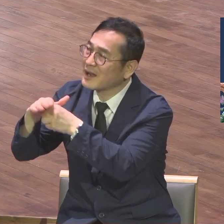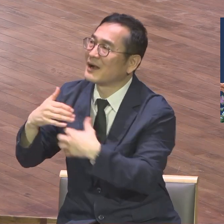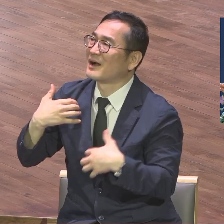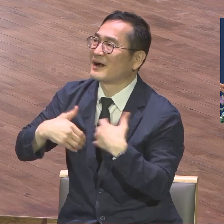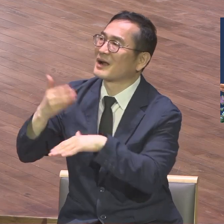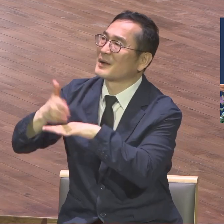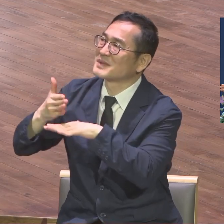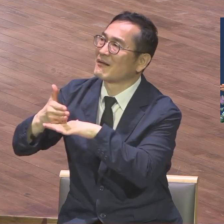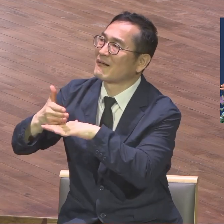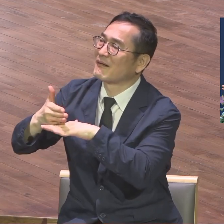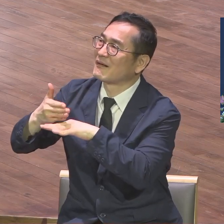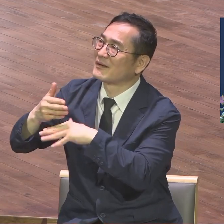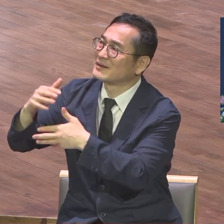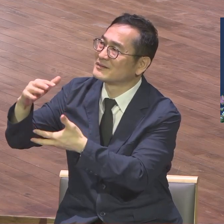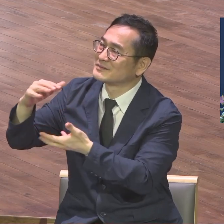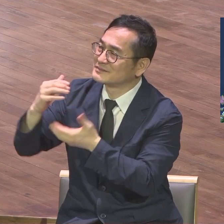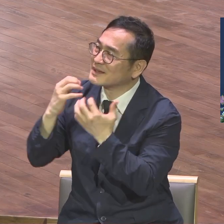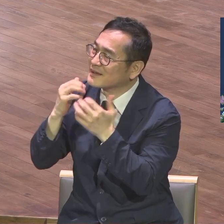된다는 얘기예요.